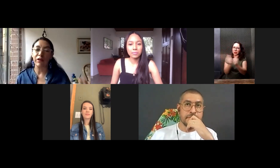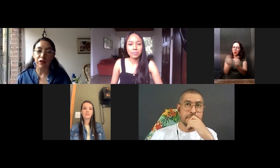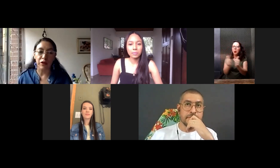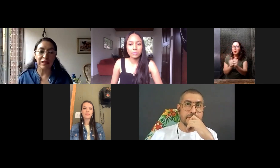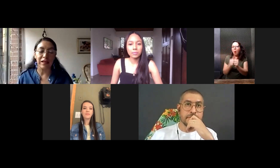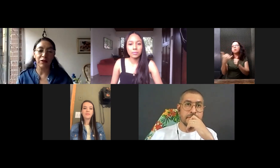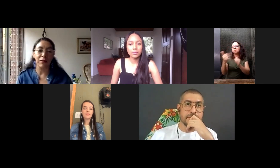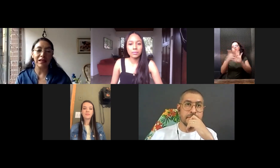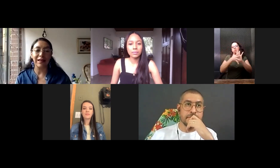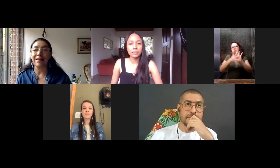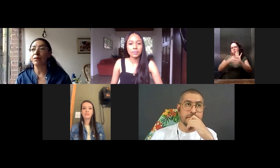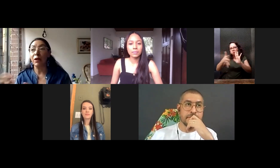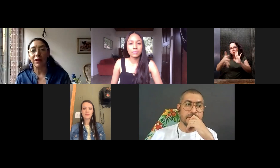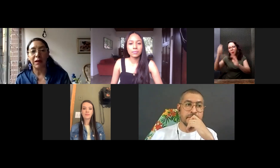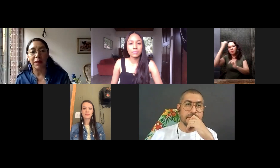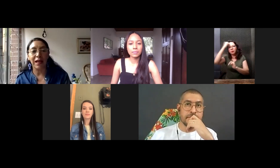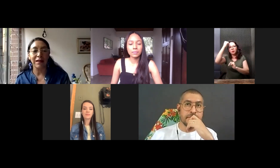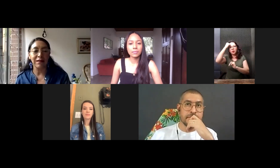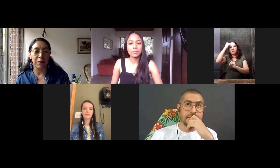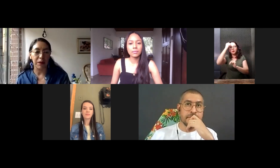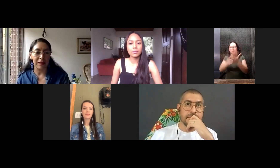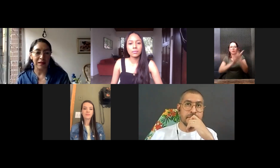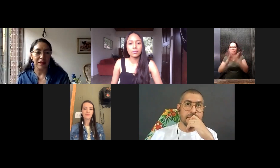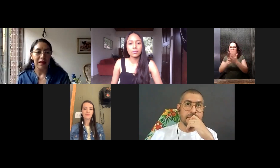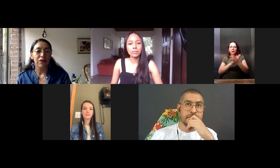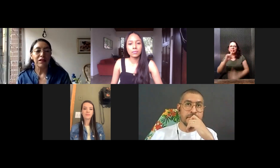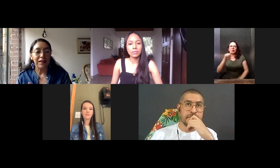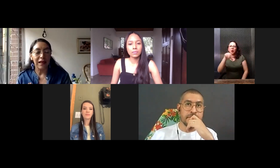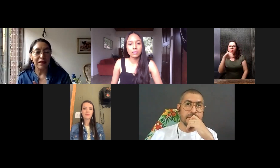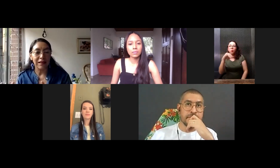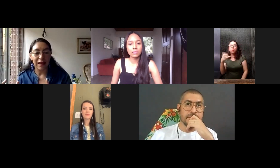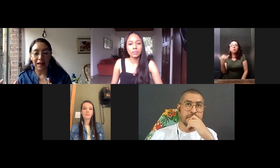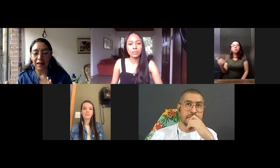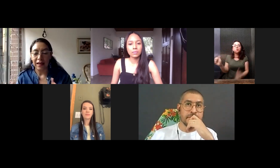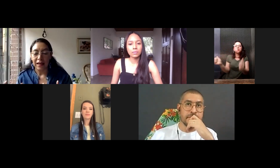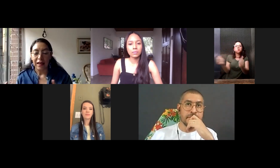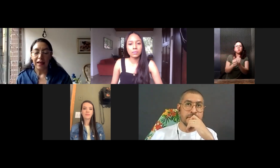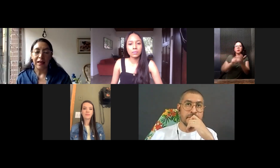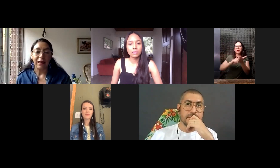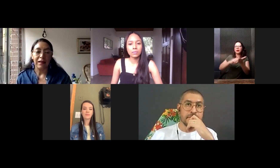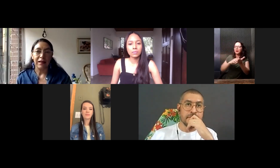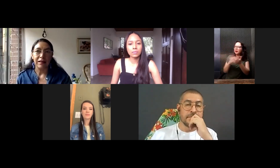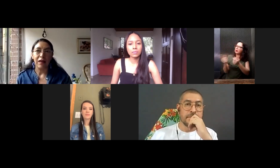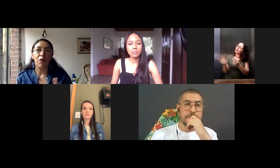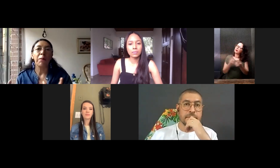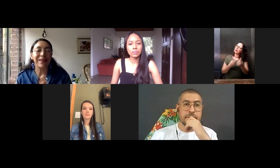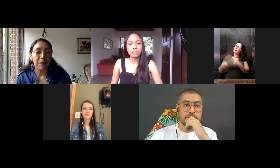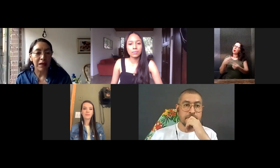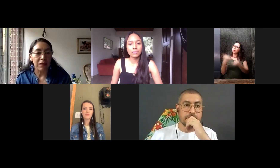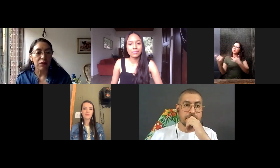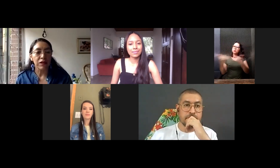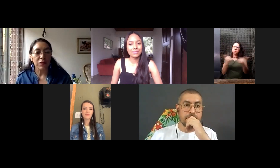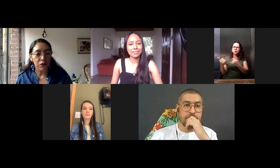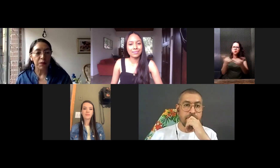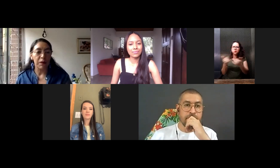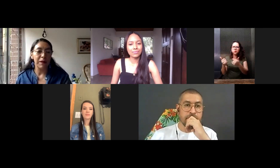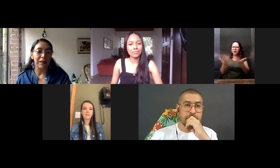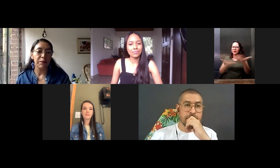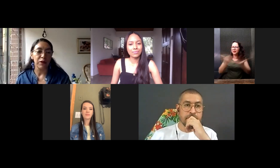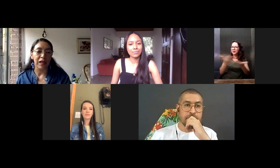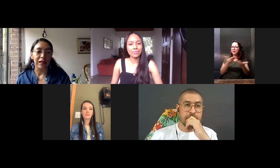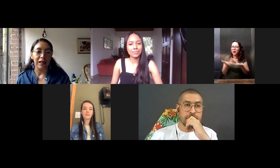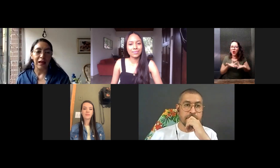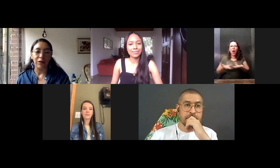hay profesores de lenguas de señas, pero que también hay intérpretes. Entonces, ese acompañamiento es